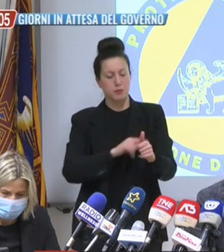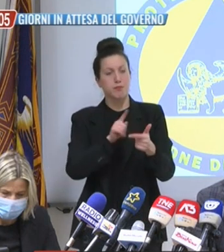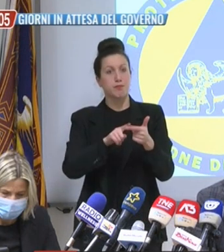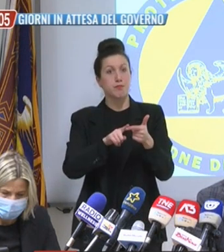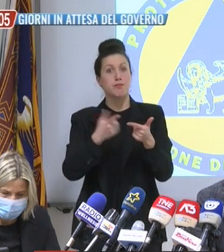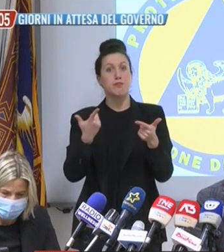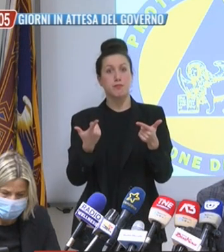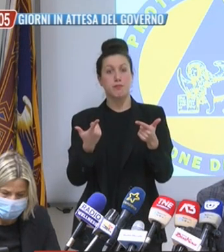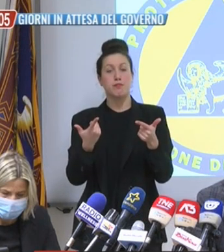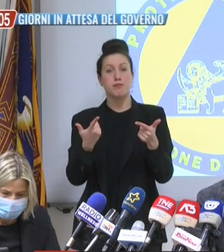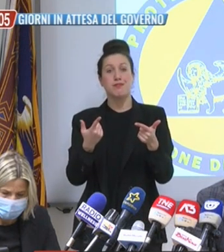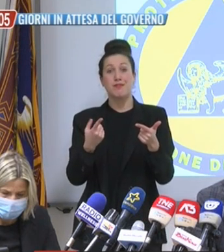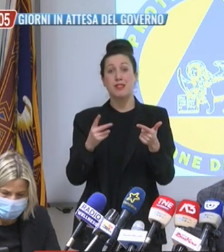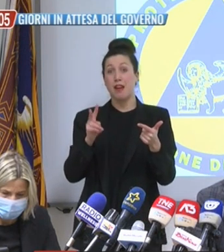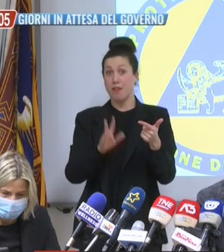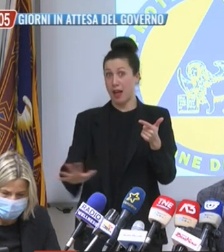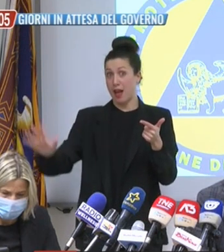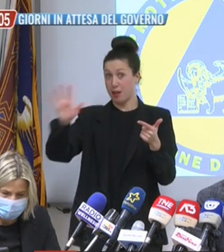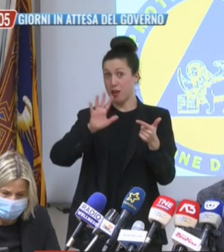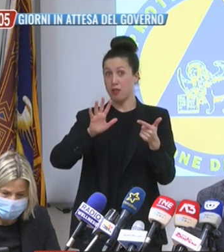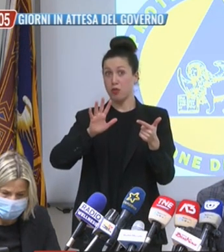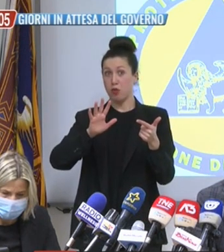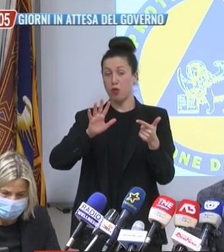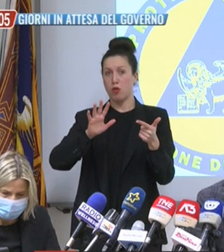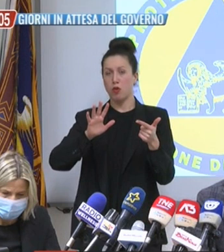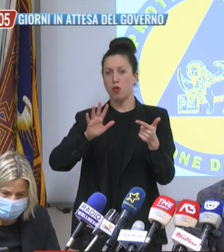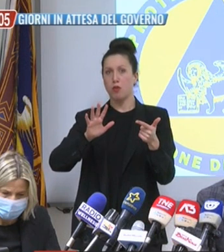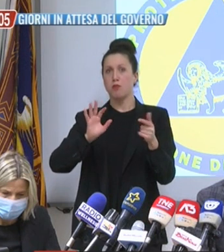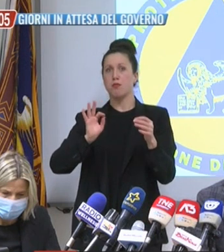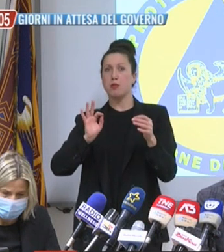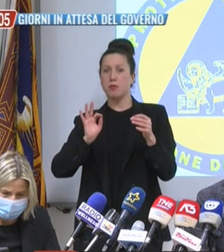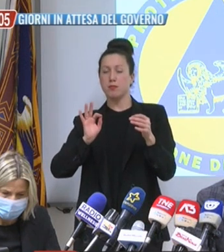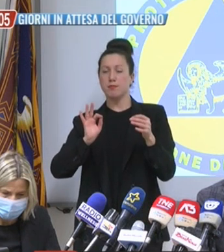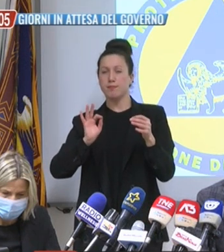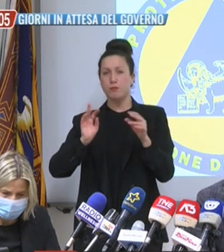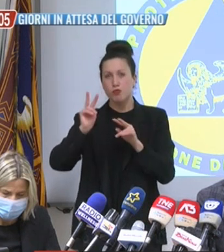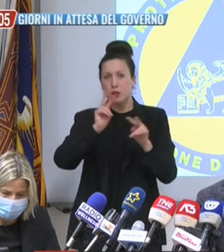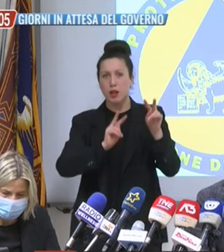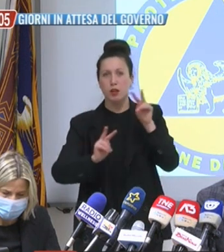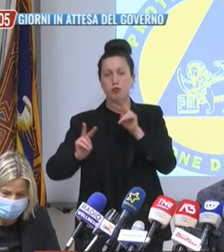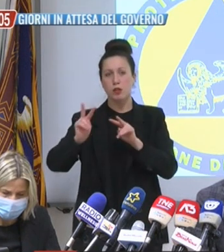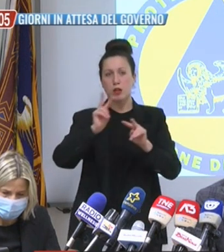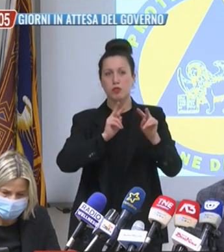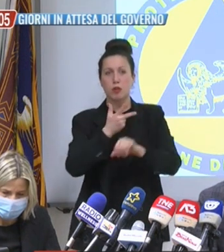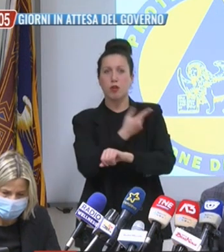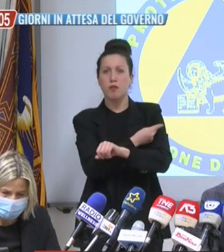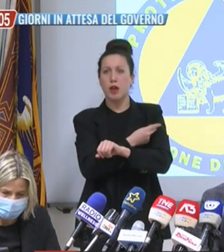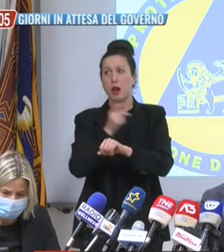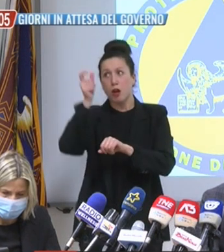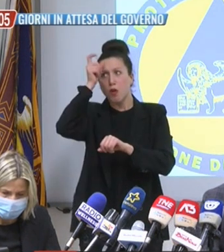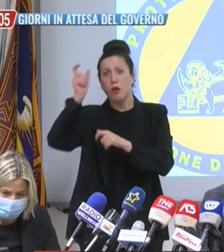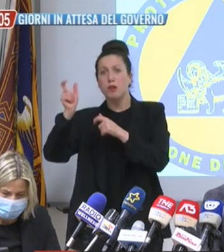Veneto si stia muovendo in tal senso col Governo, come vi gestite? Vi è stato detto qualcosa?